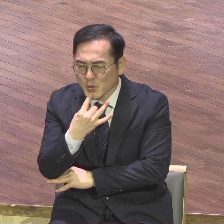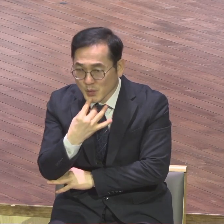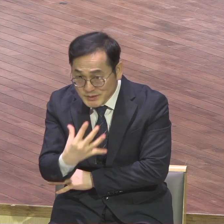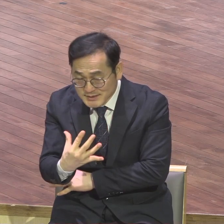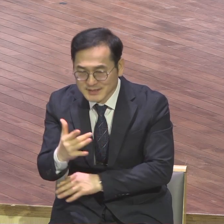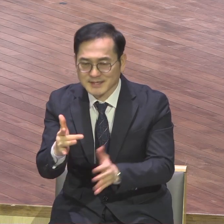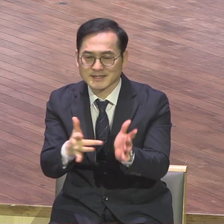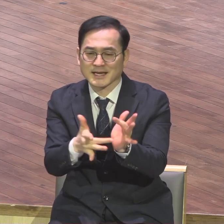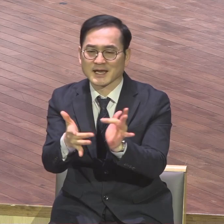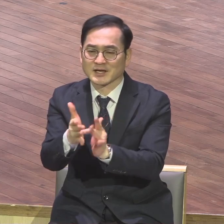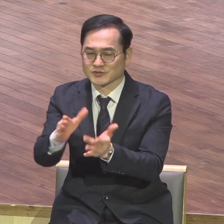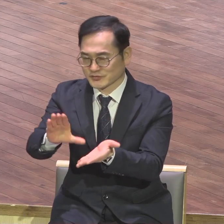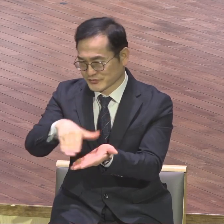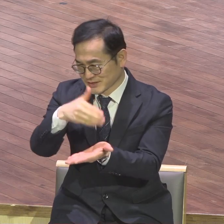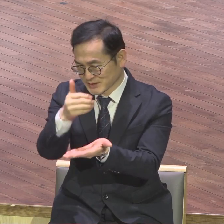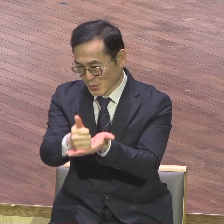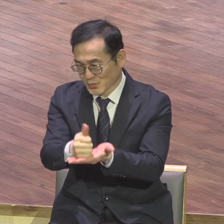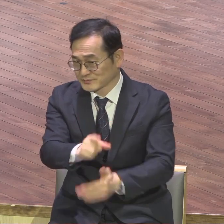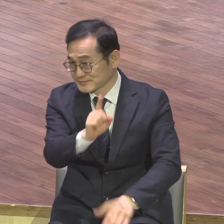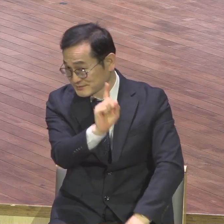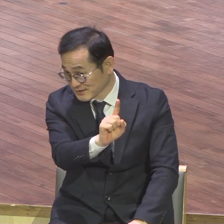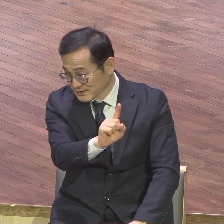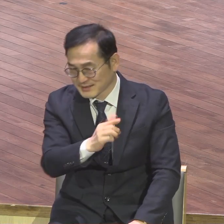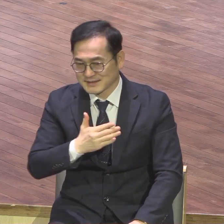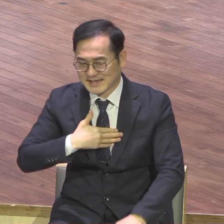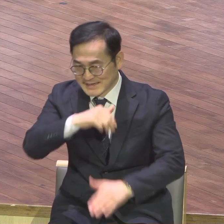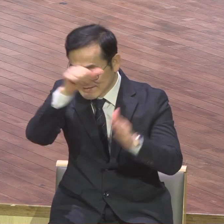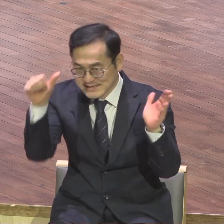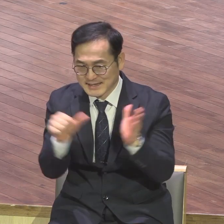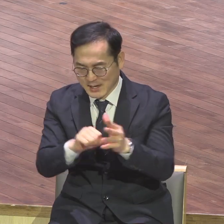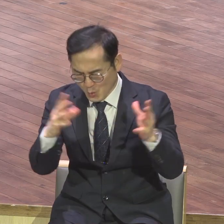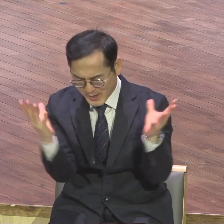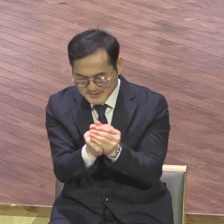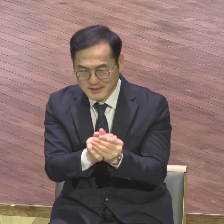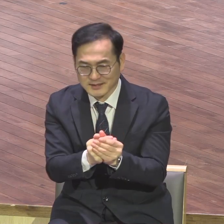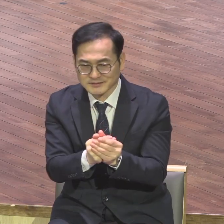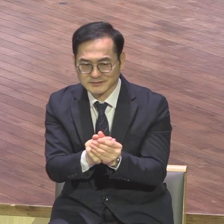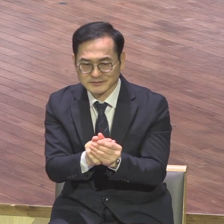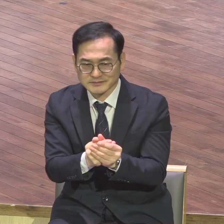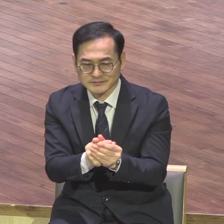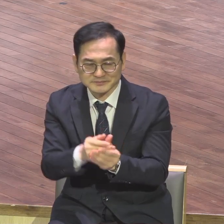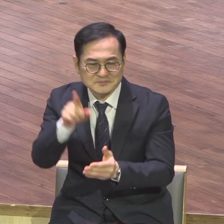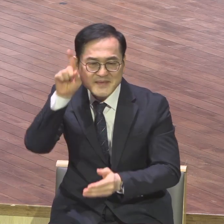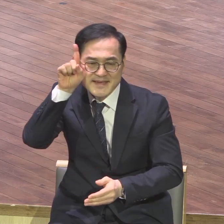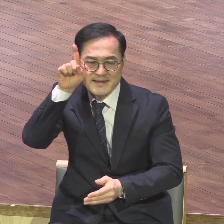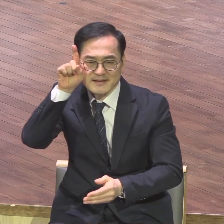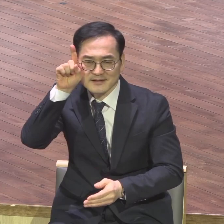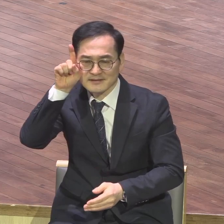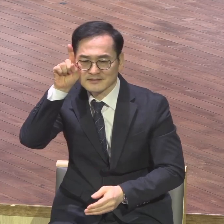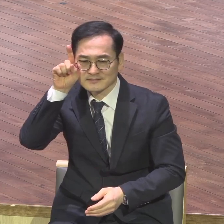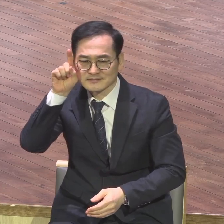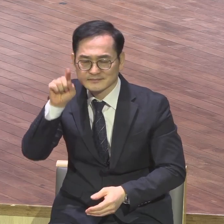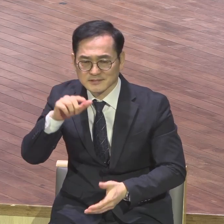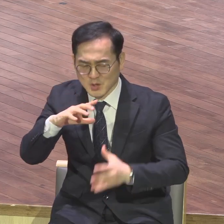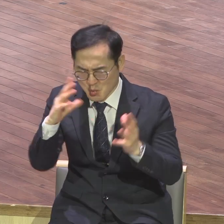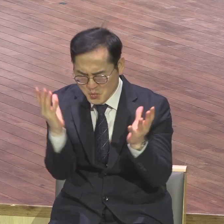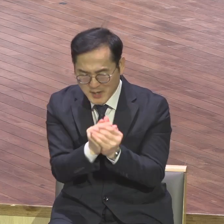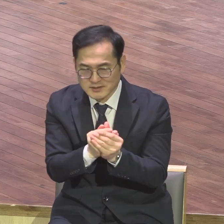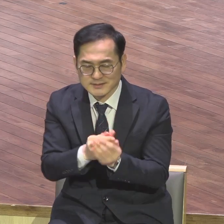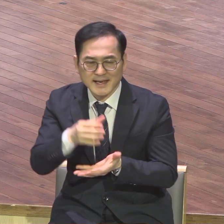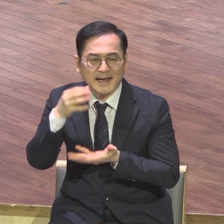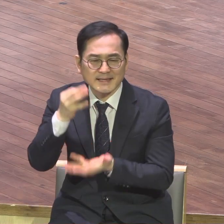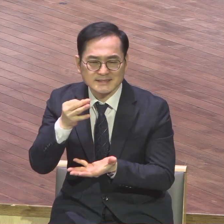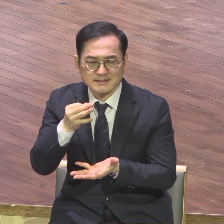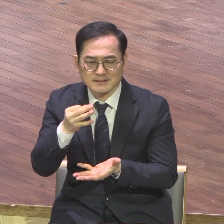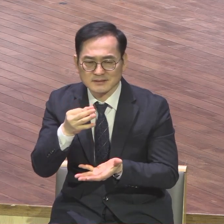오직 예수 그리스도만이 내 인생의 절대 가치다. 그걸 고백하는 거예요.